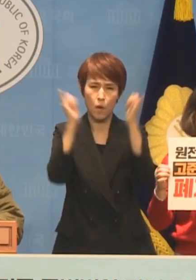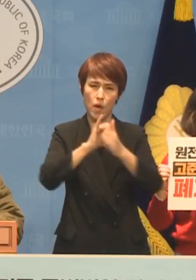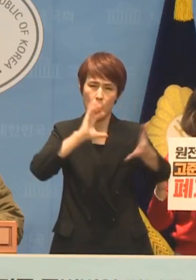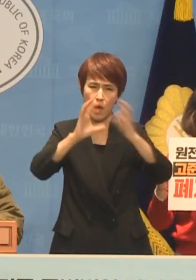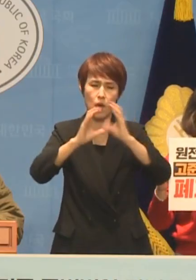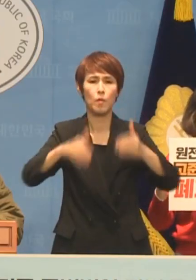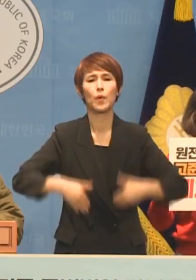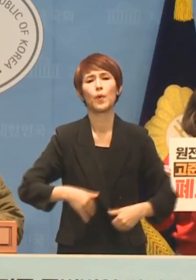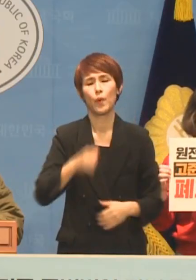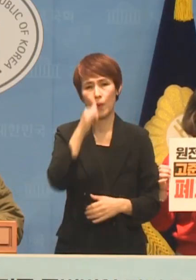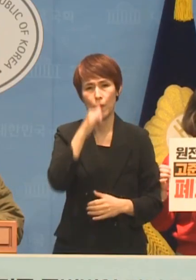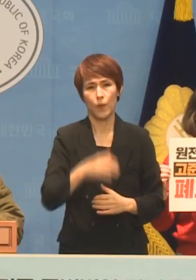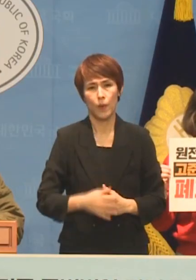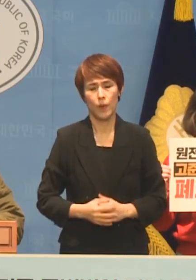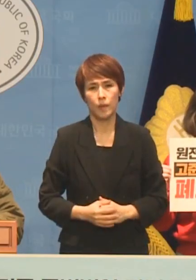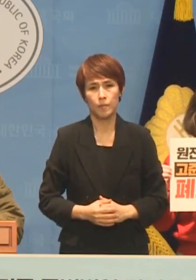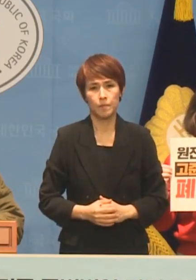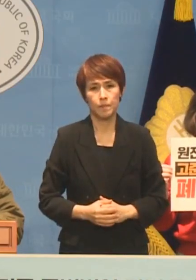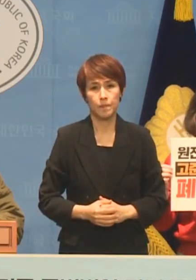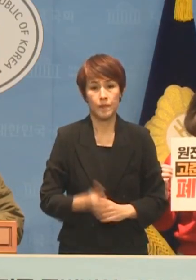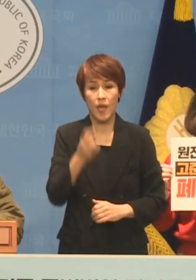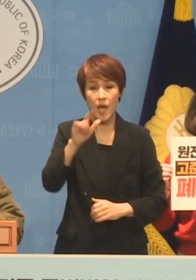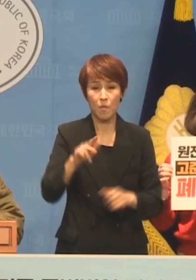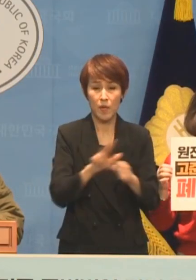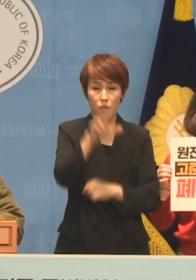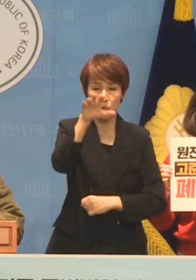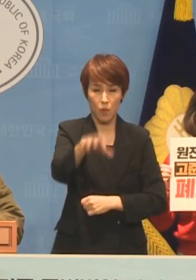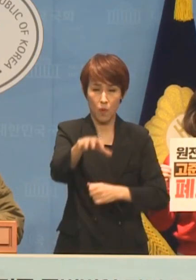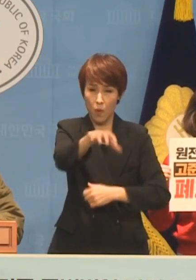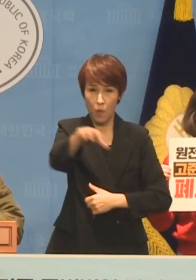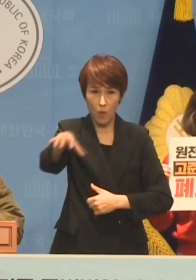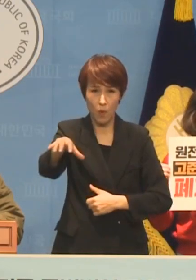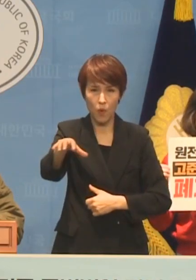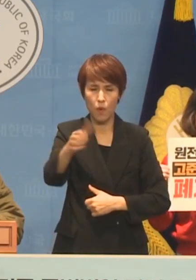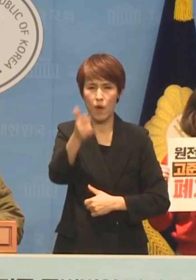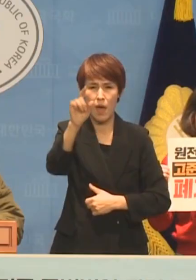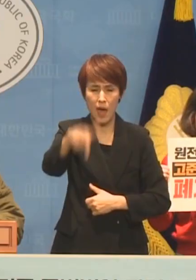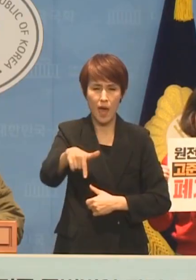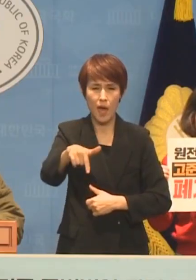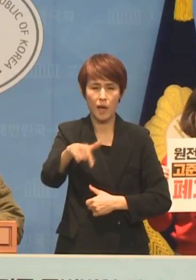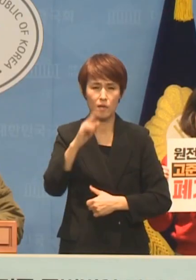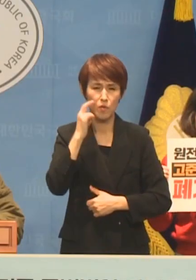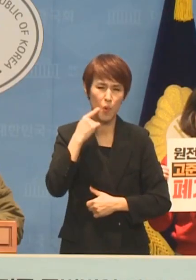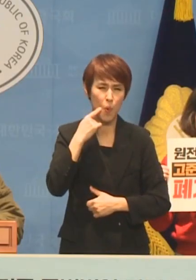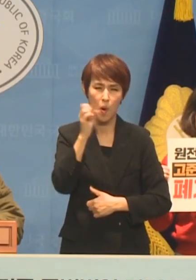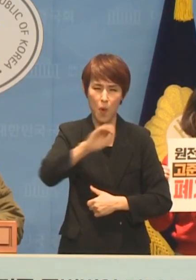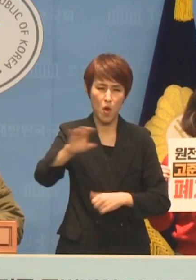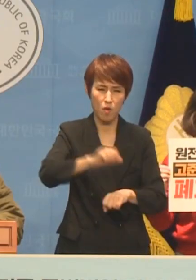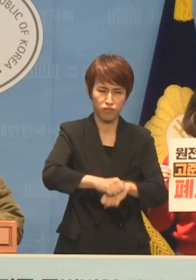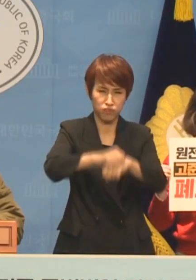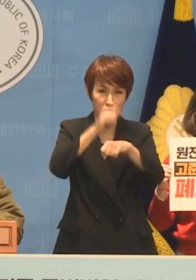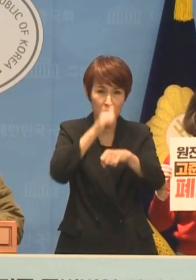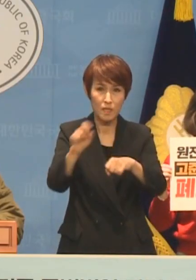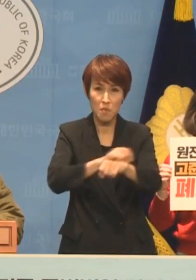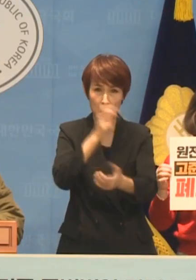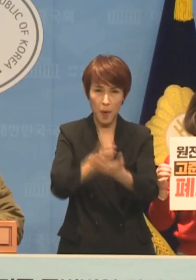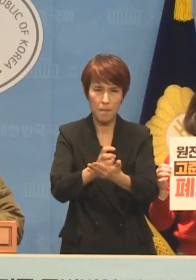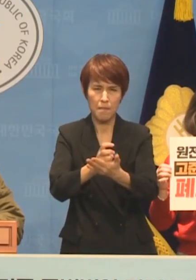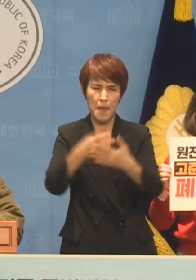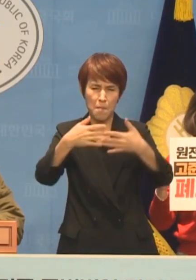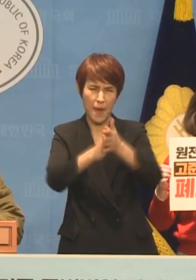할 의제다. 핵발전소 지역을 핵무덤으로 만드는 고준희 특별법안